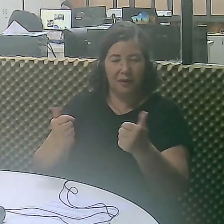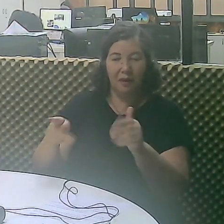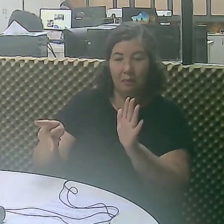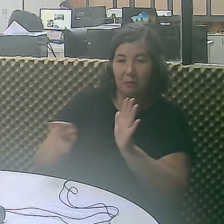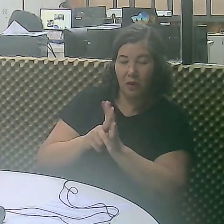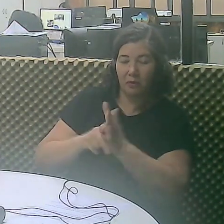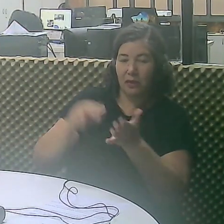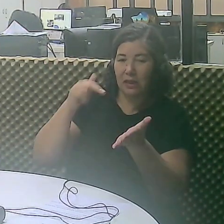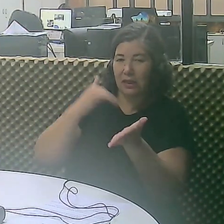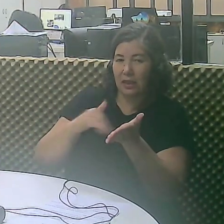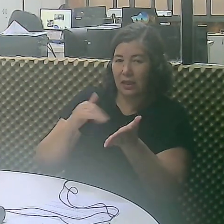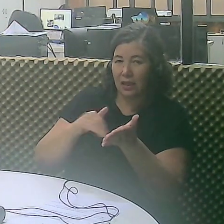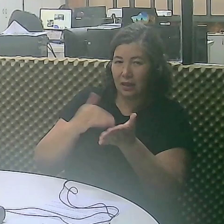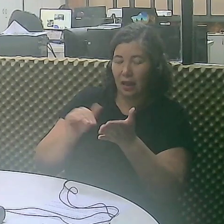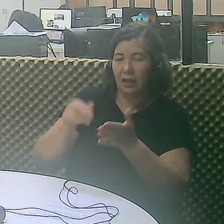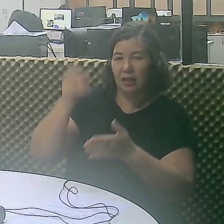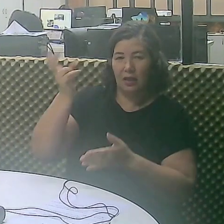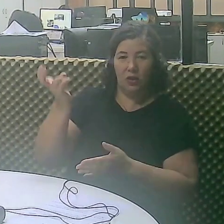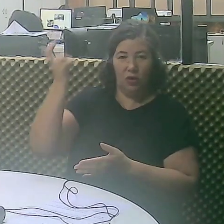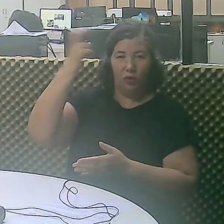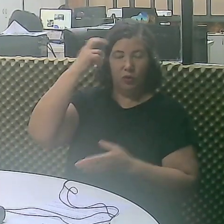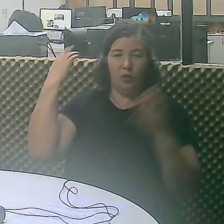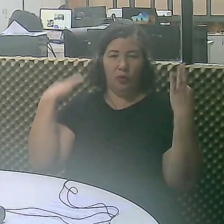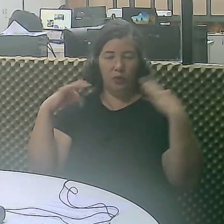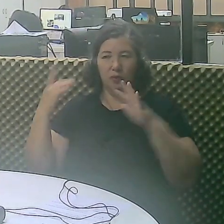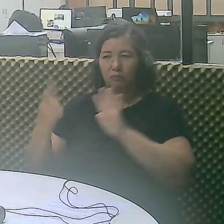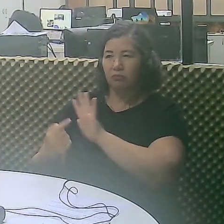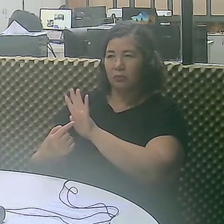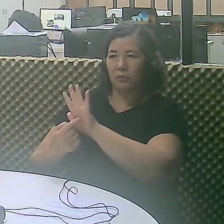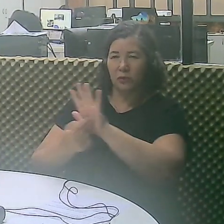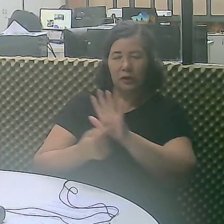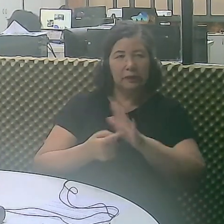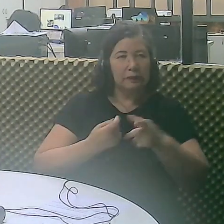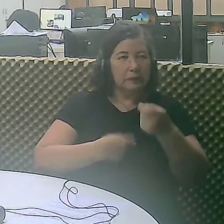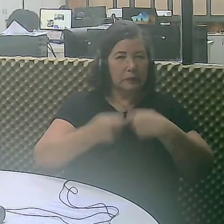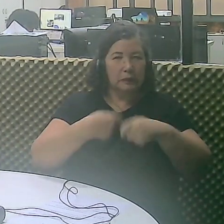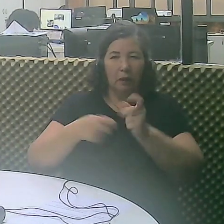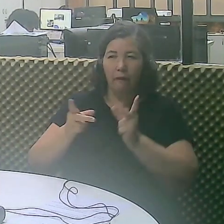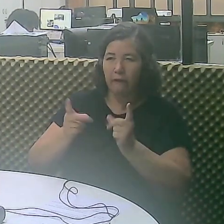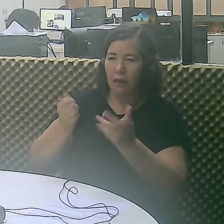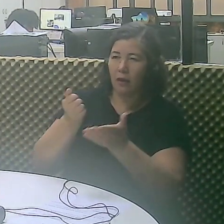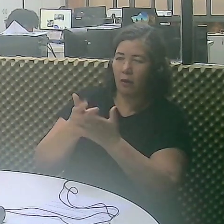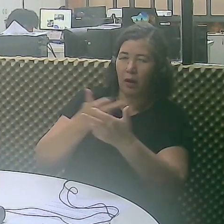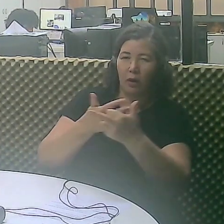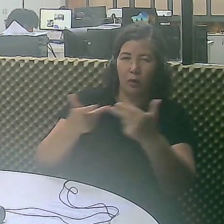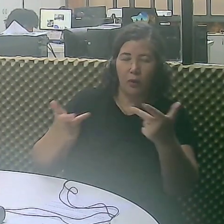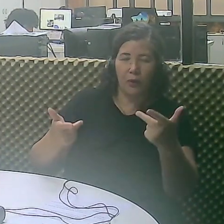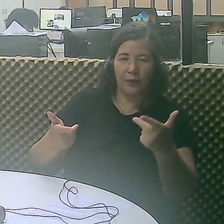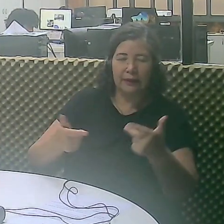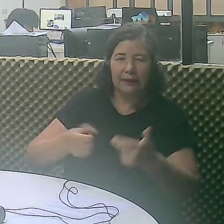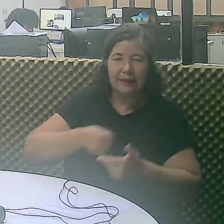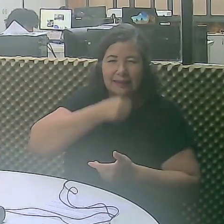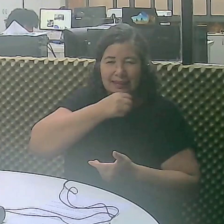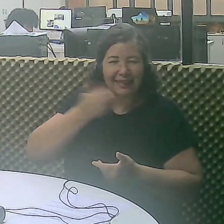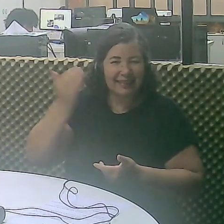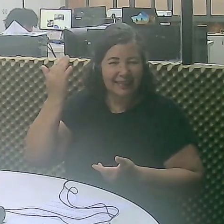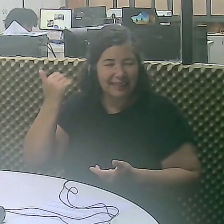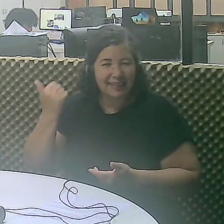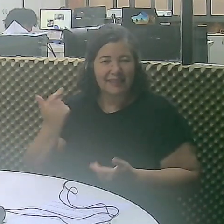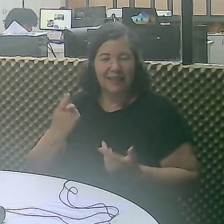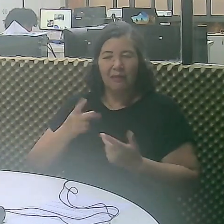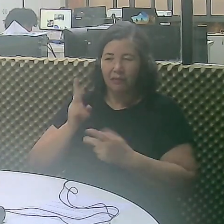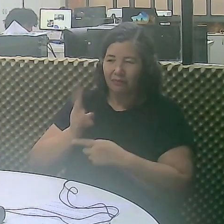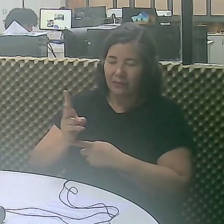de Cultura e Turismo, o evento trouxe a exposição e comercialização de antiguidades. O propósito é manter viva a memória